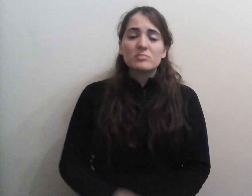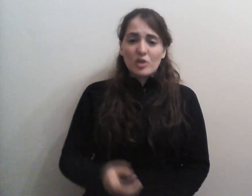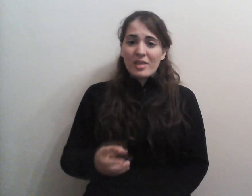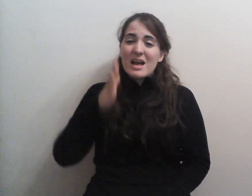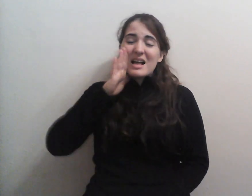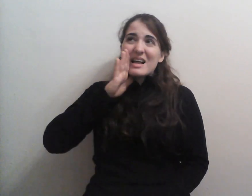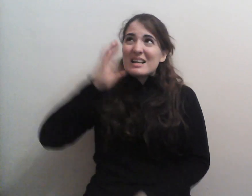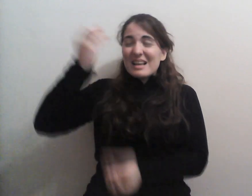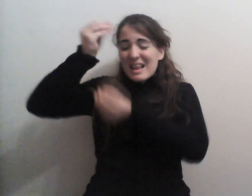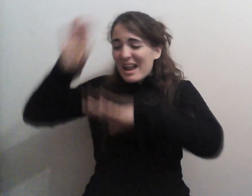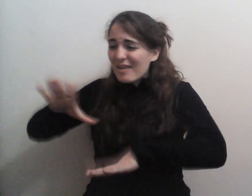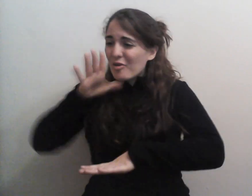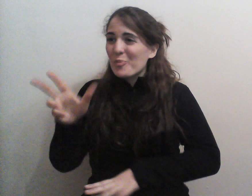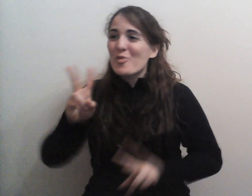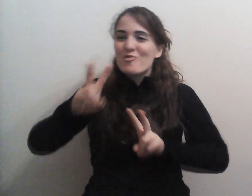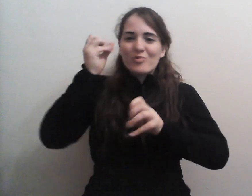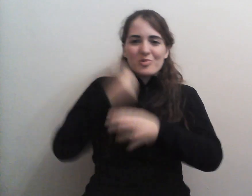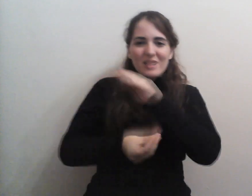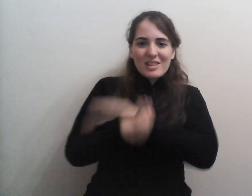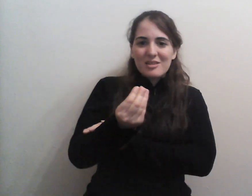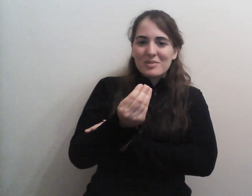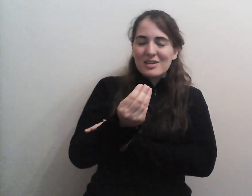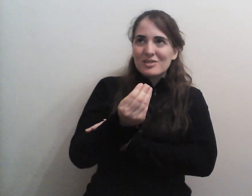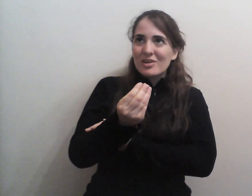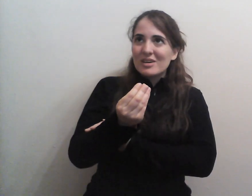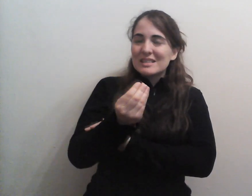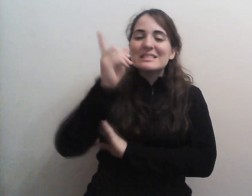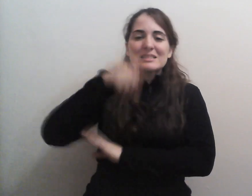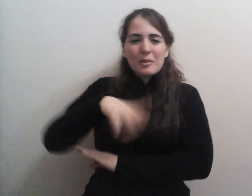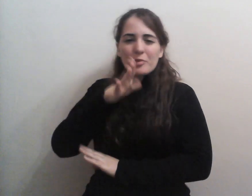la resurrección de Jesucristo de los muertos. Vale.